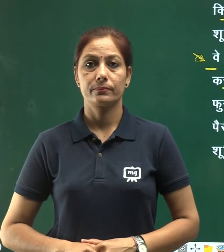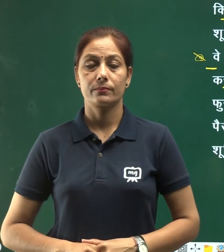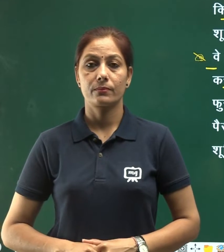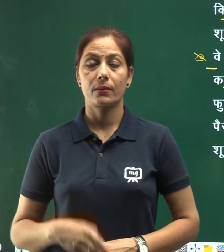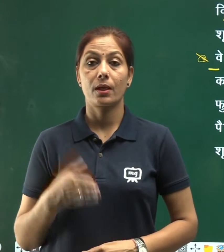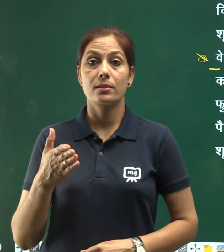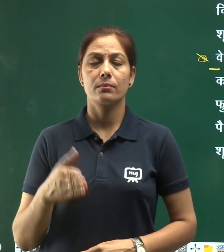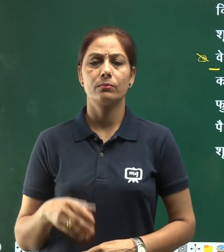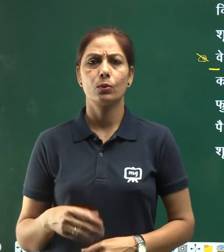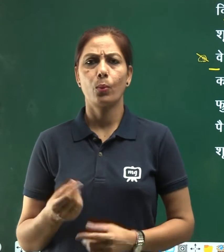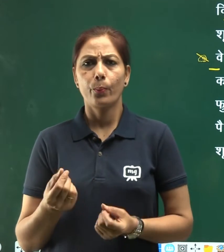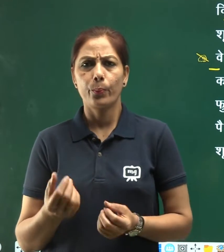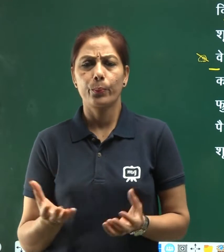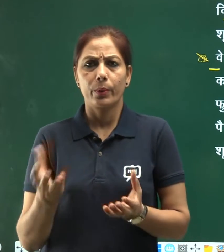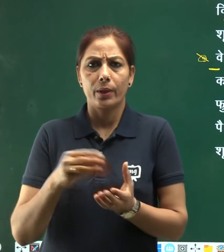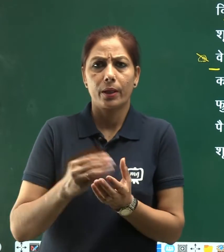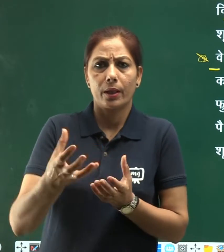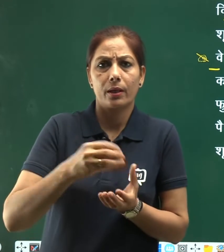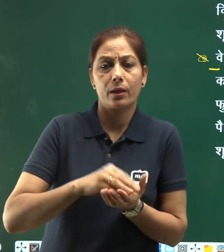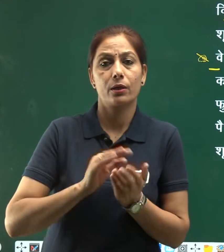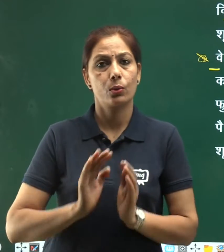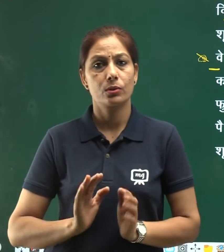जब पर्याप्त पैसे इकट्ठे हो जाते